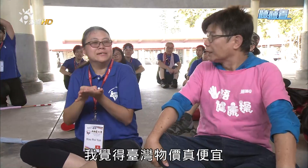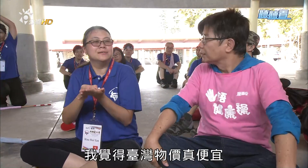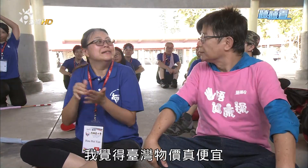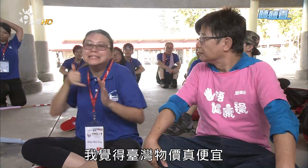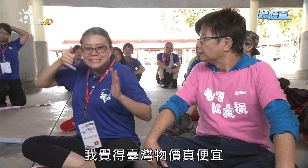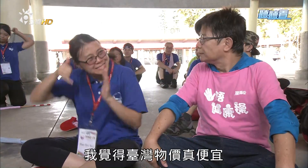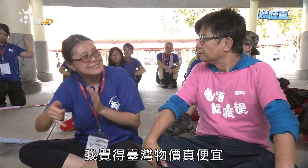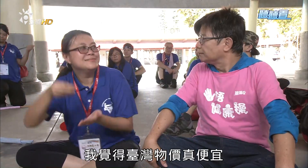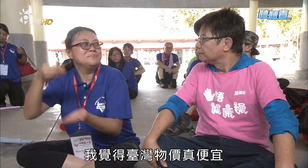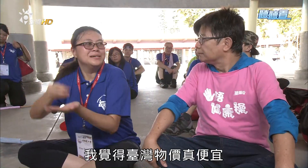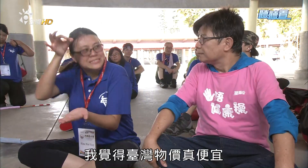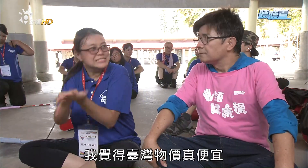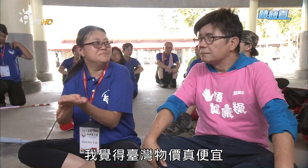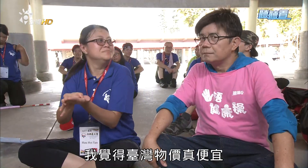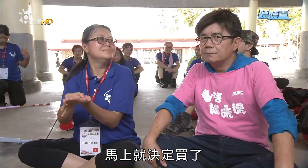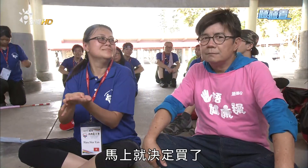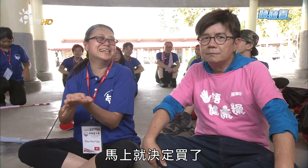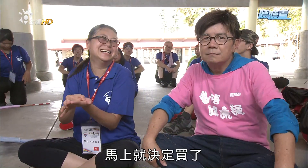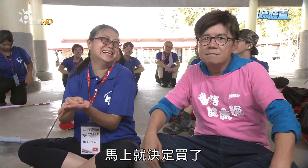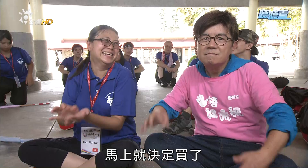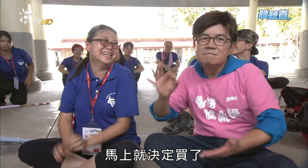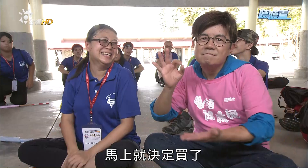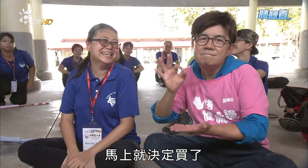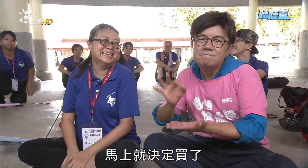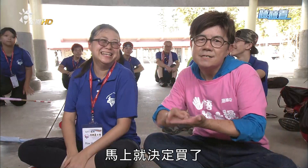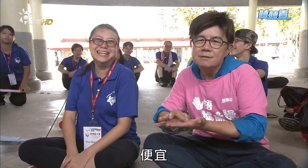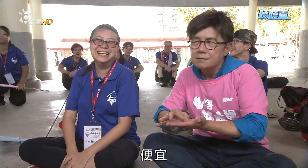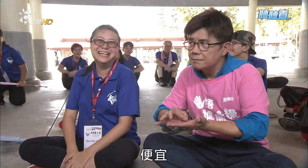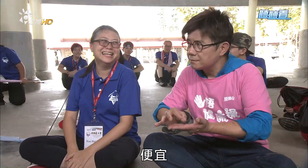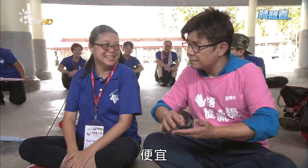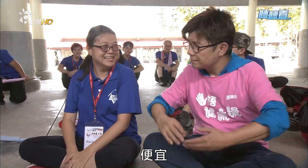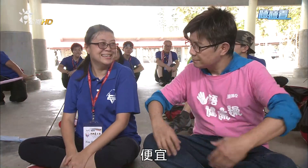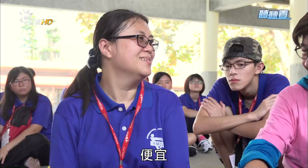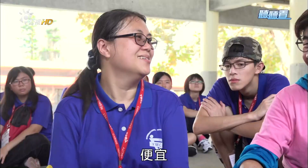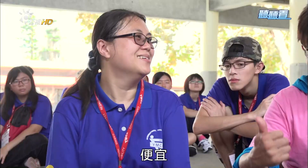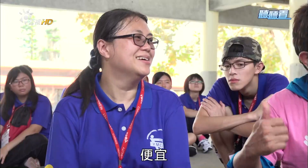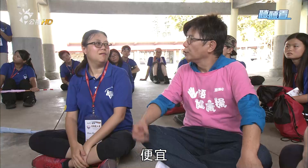台湾物价真便宜，马上就决定买了。 便宜啊。